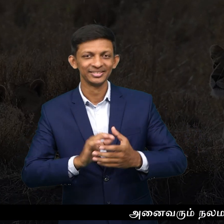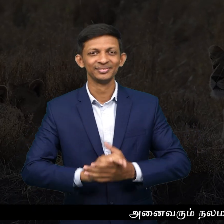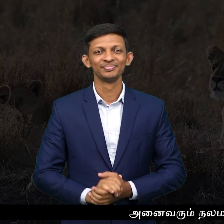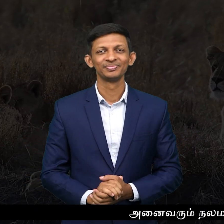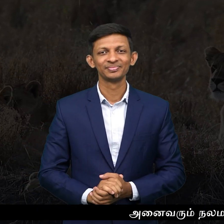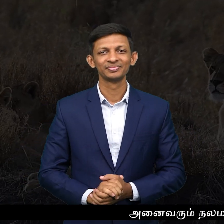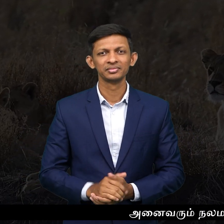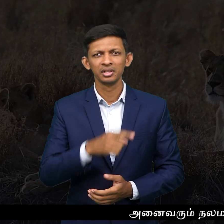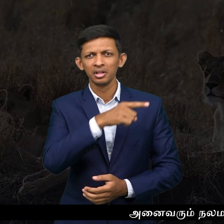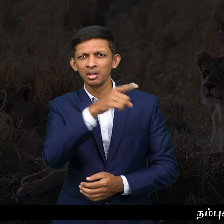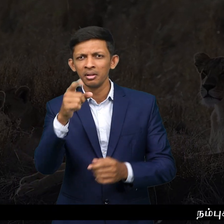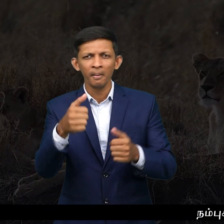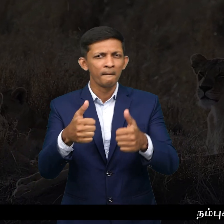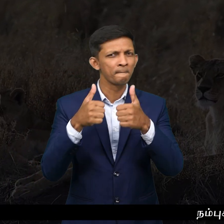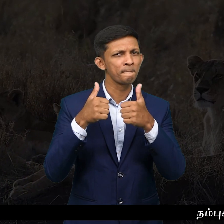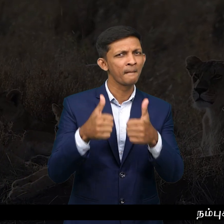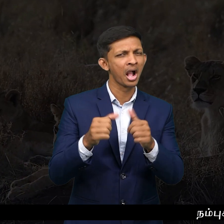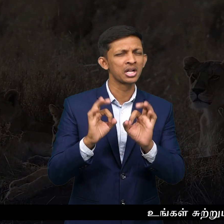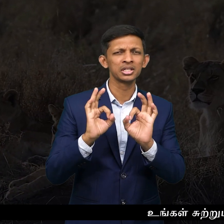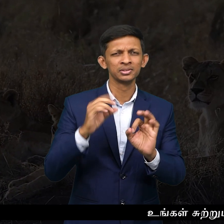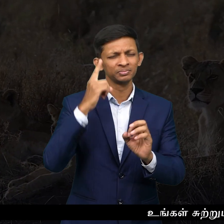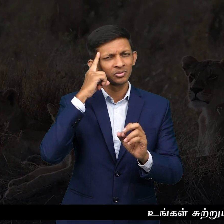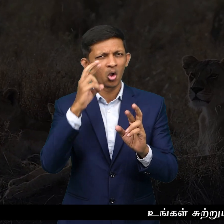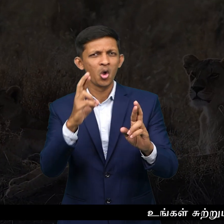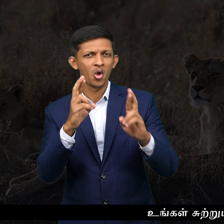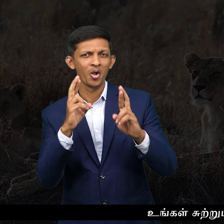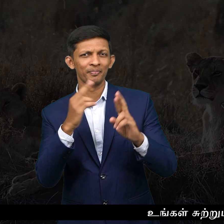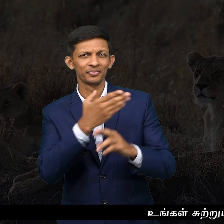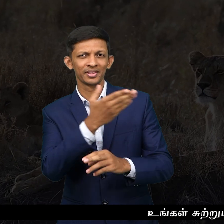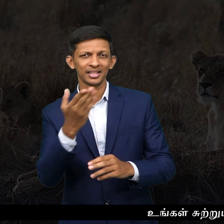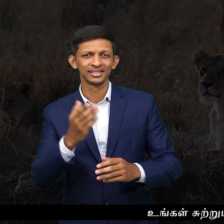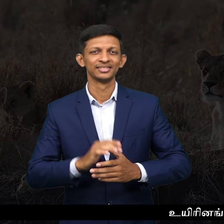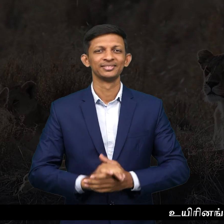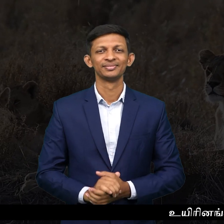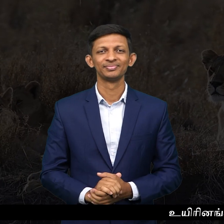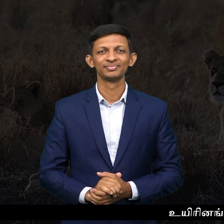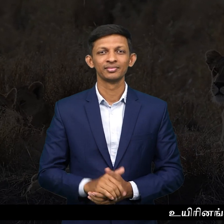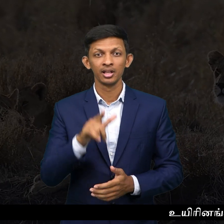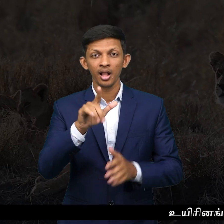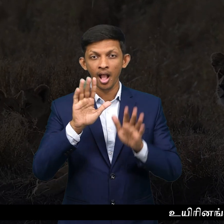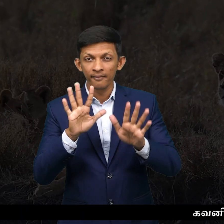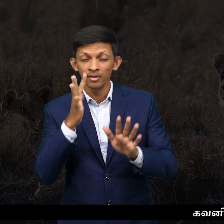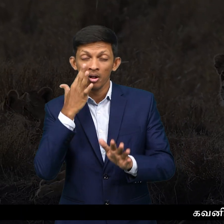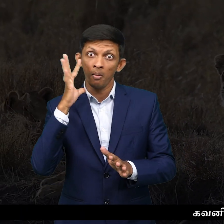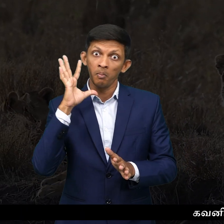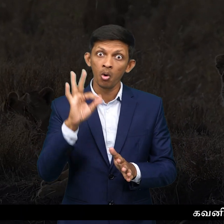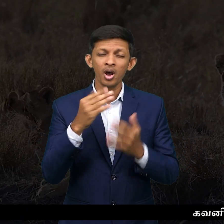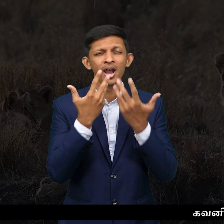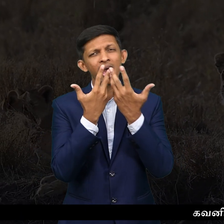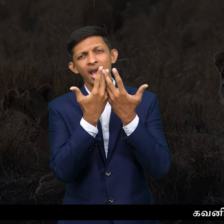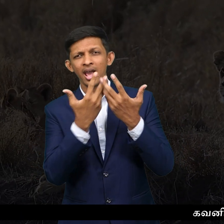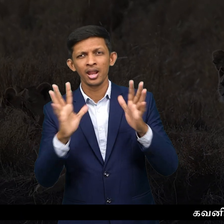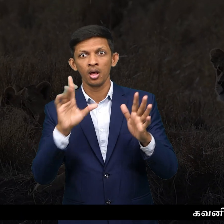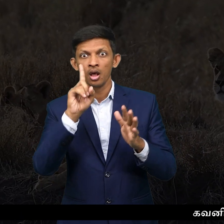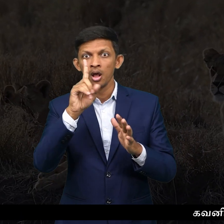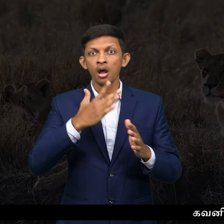அனைவரும் நலமாக இருக்கிறீர்கள் என நம்புகிறேன். உங்கள் சுற்றுப்புறத்தில் ஏதேனும் உயிரினங்கள் இருப்பதை